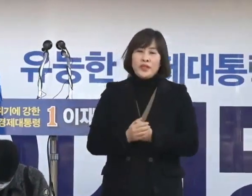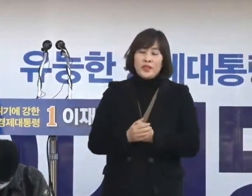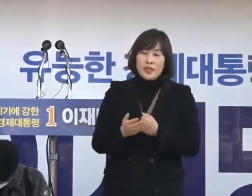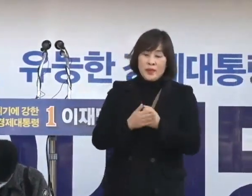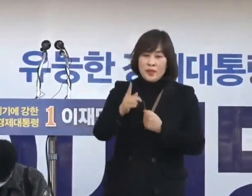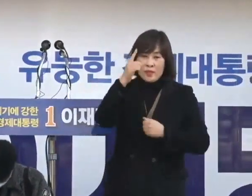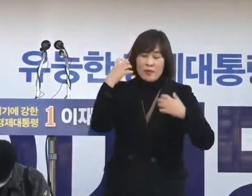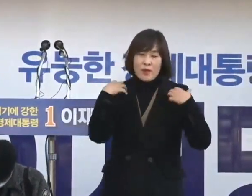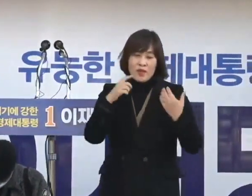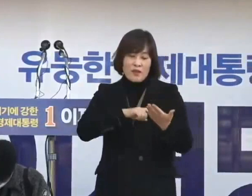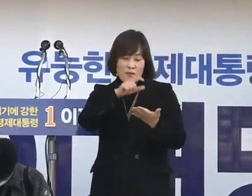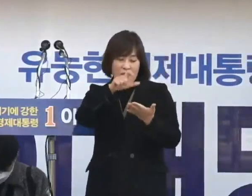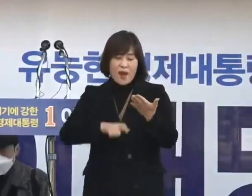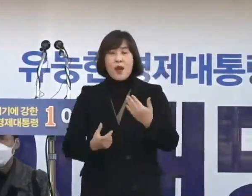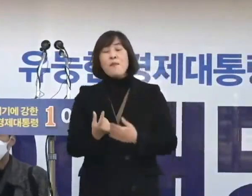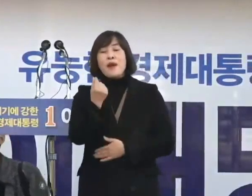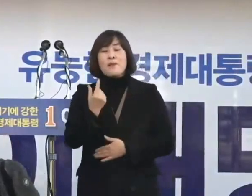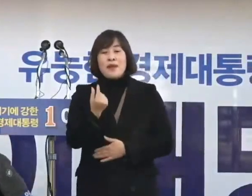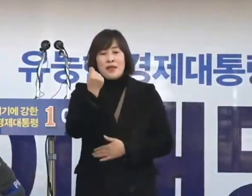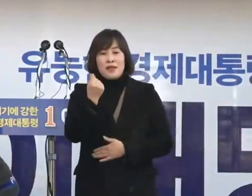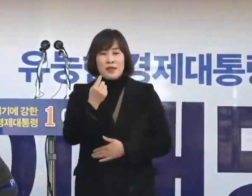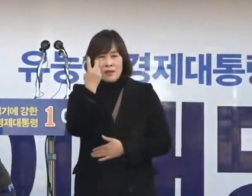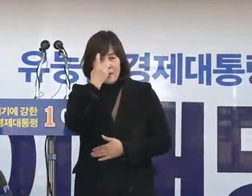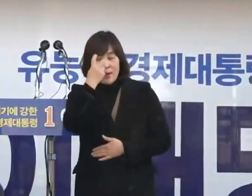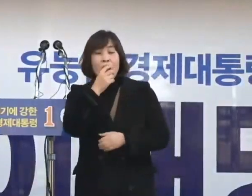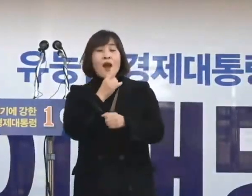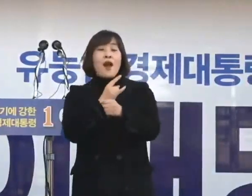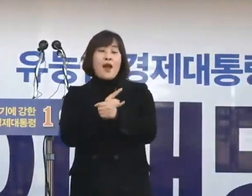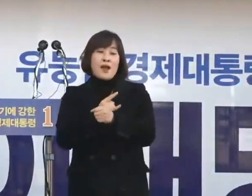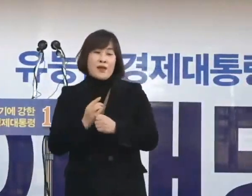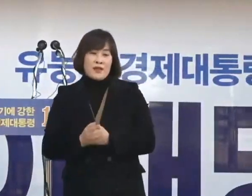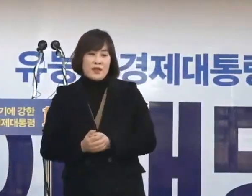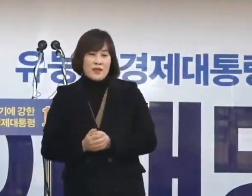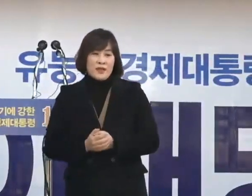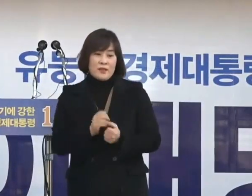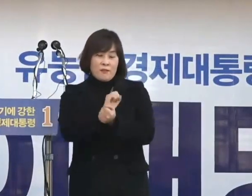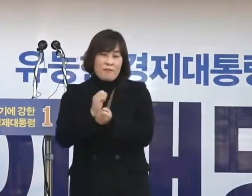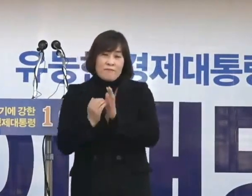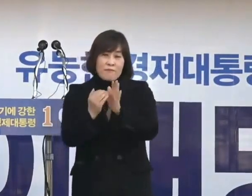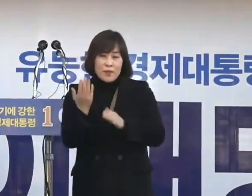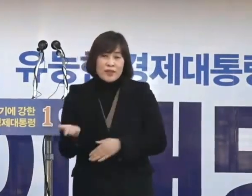그래서 정부가 명단을 구해가지고 빨리 검사도 하고 방역을 해야 되는데